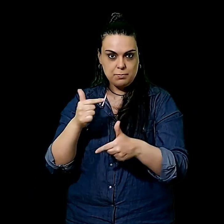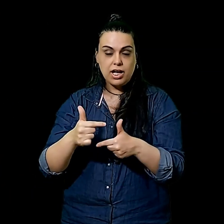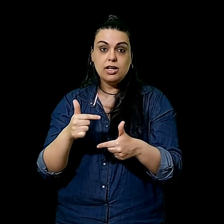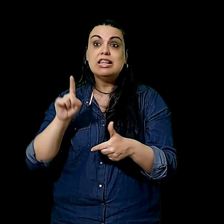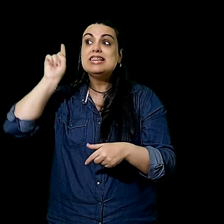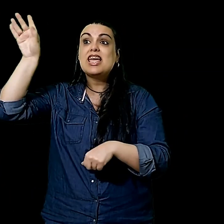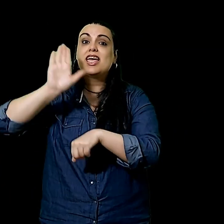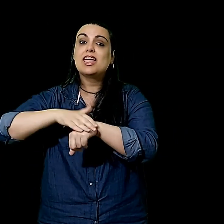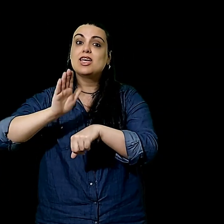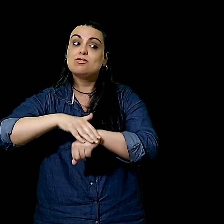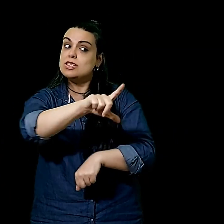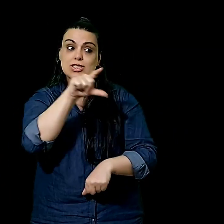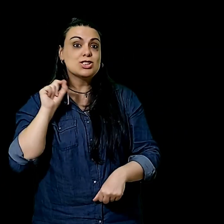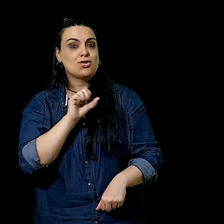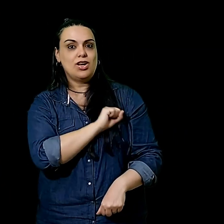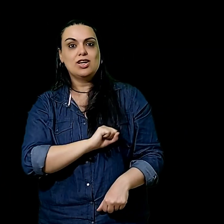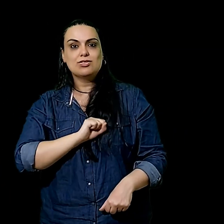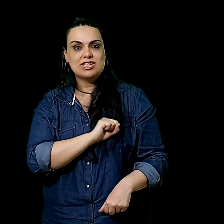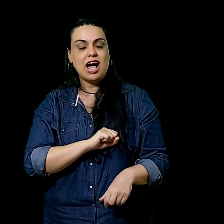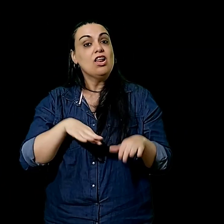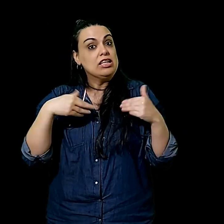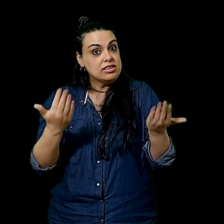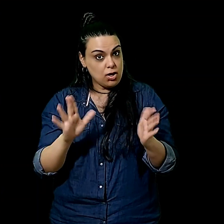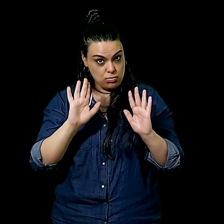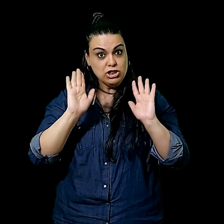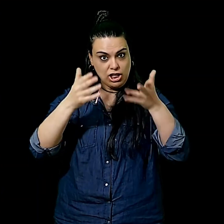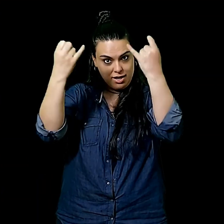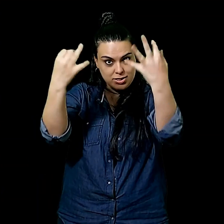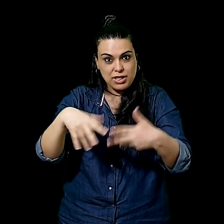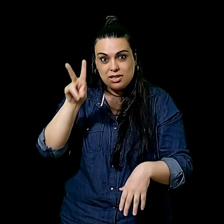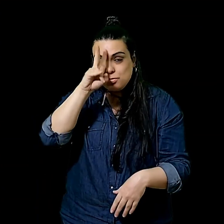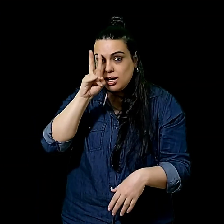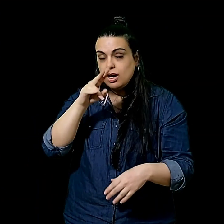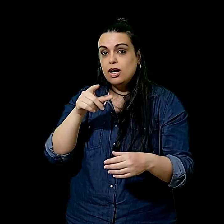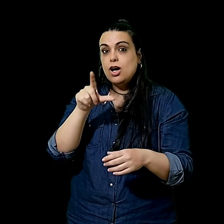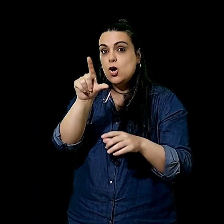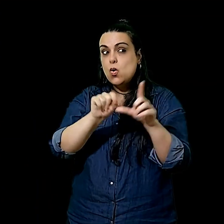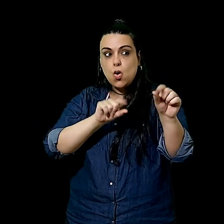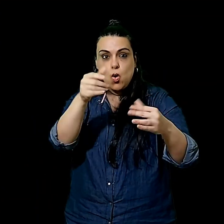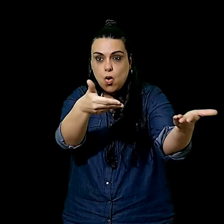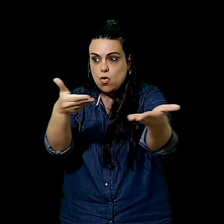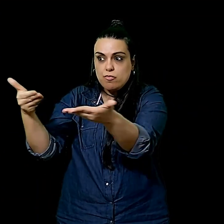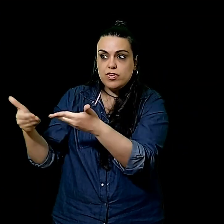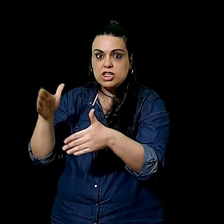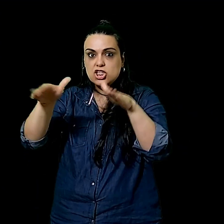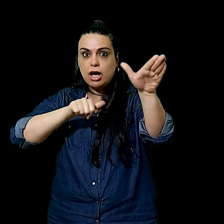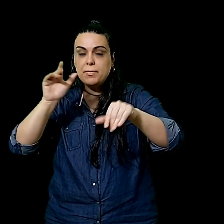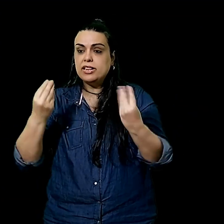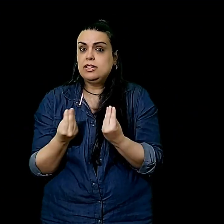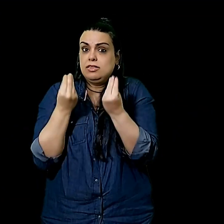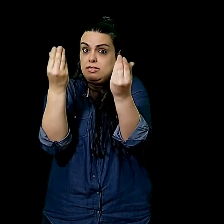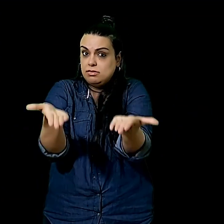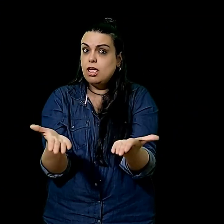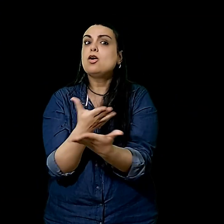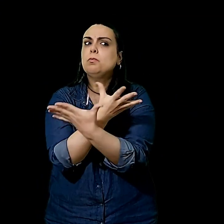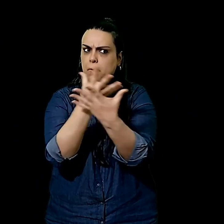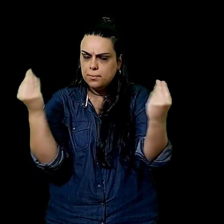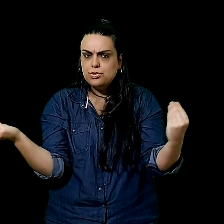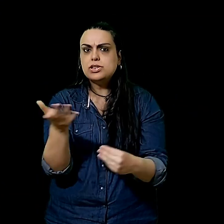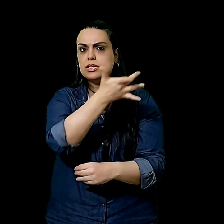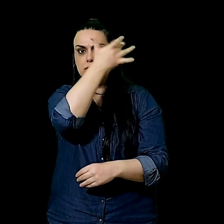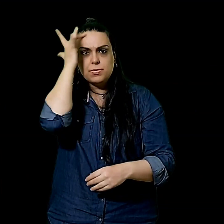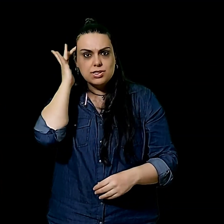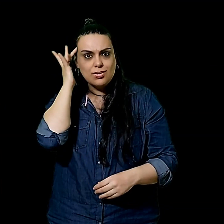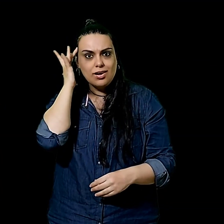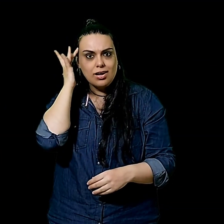já trabalhou aqui, irmãos, que o convite, a chamada, ela é entregue para muitos, apesar de não ser entregue para todos, mas